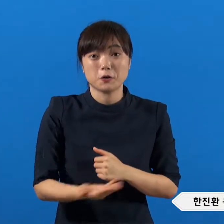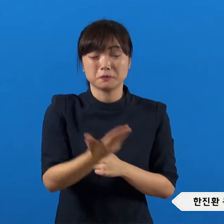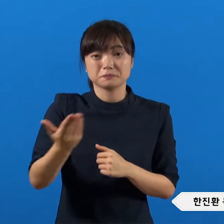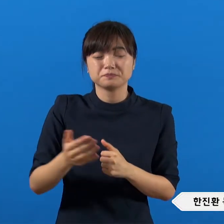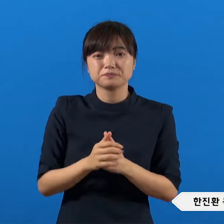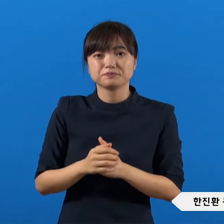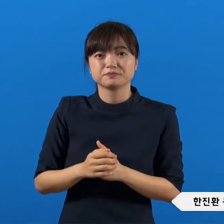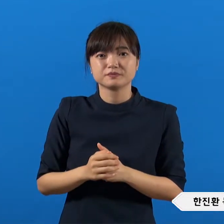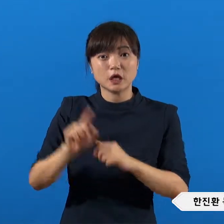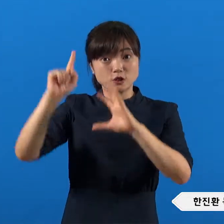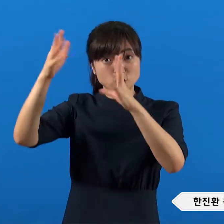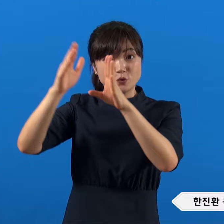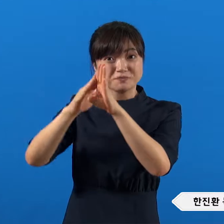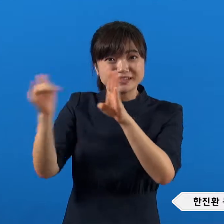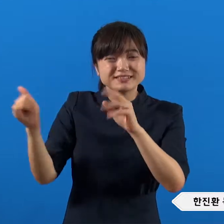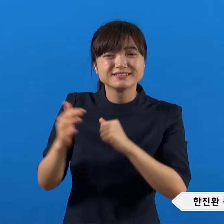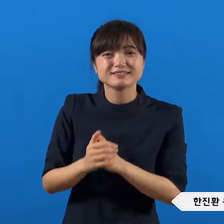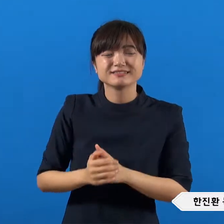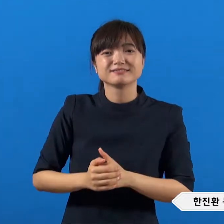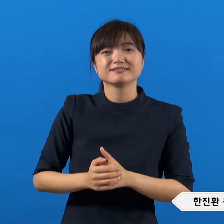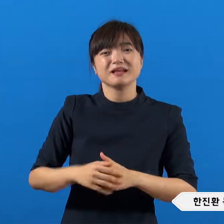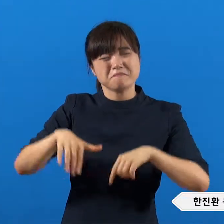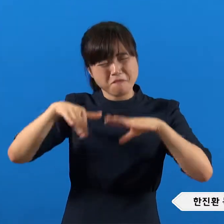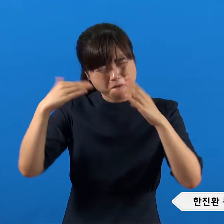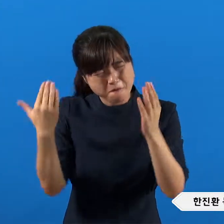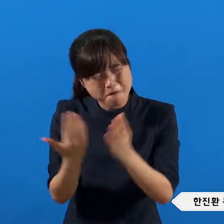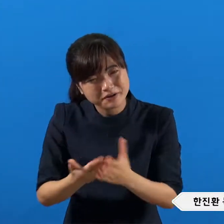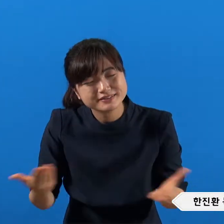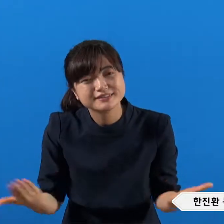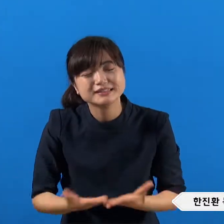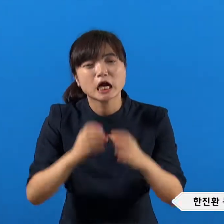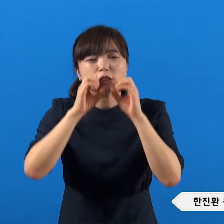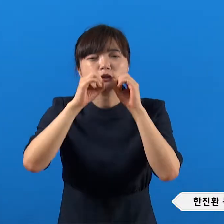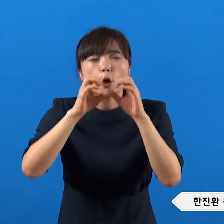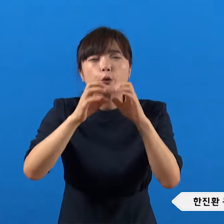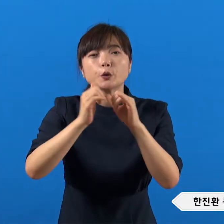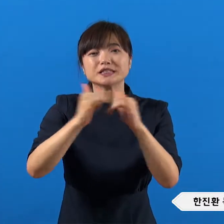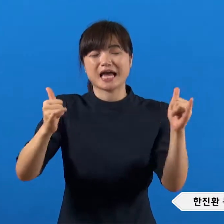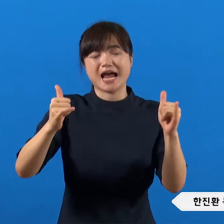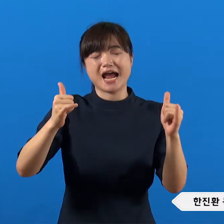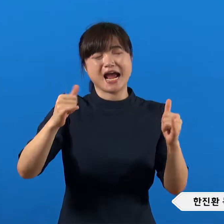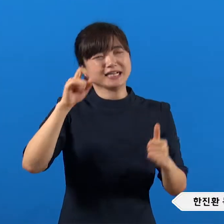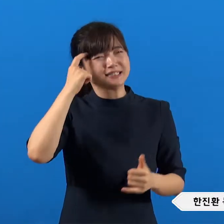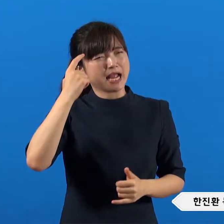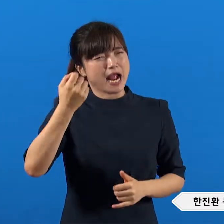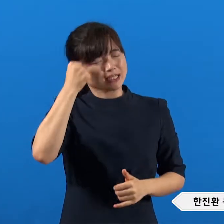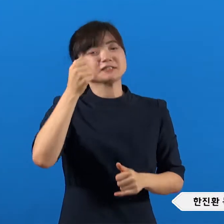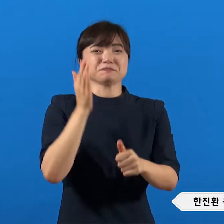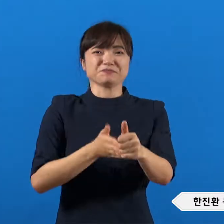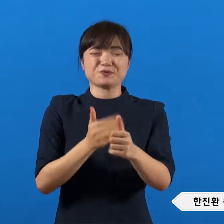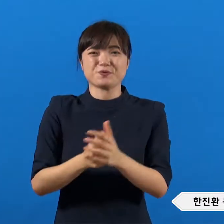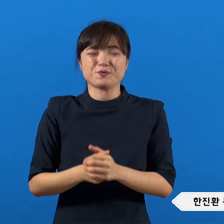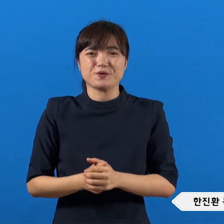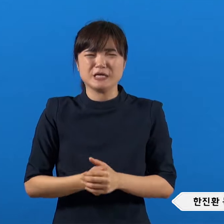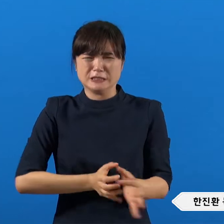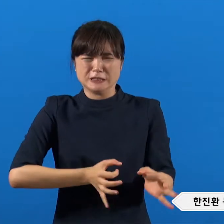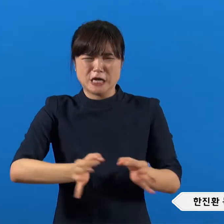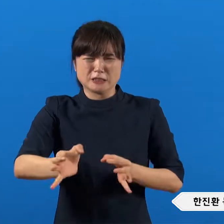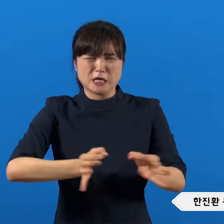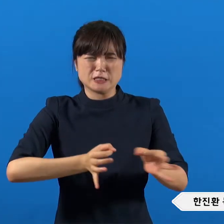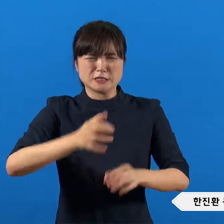여러분, 우리 천국 백성은 매사에 전도자의 마인드를 가져야 되겠습니다.